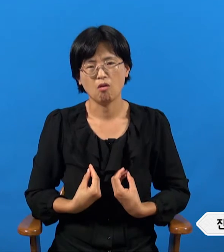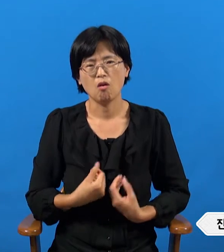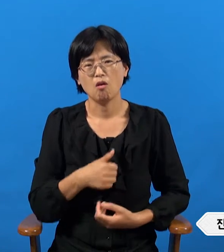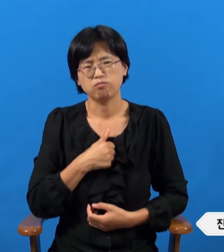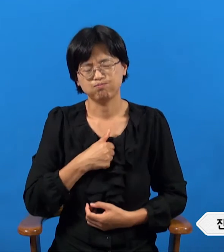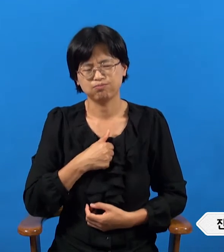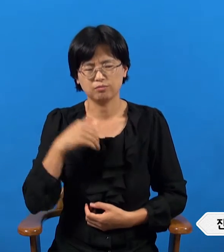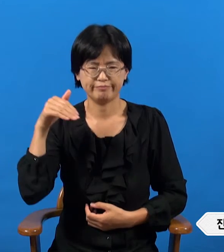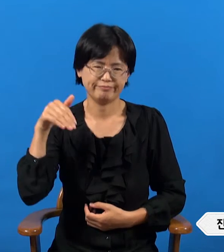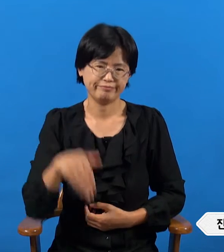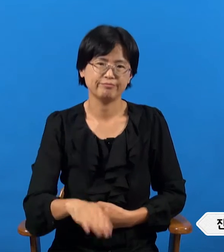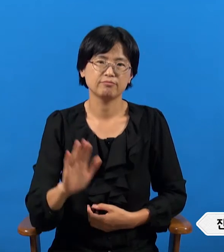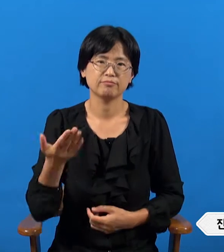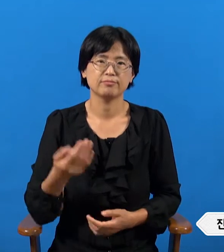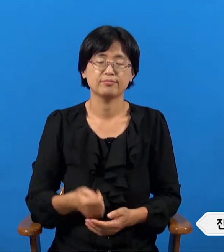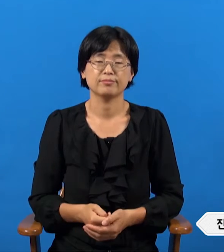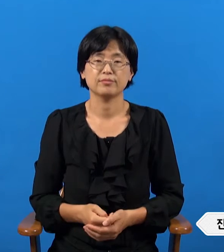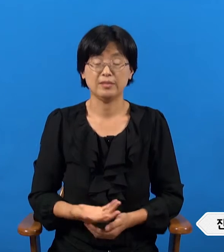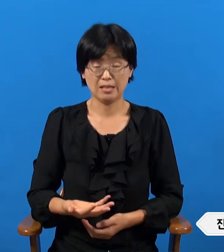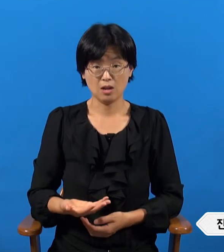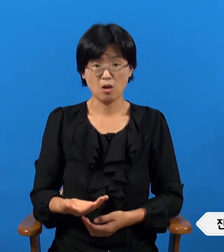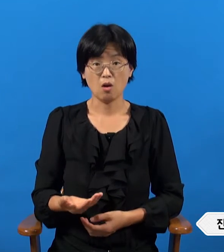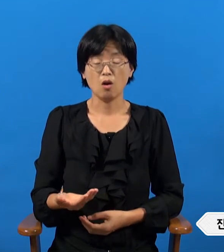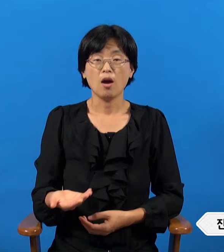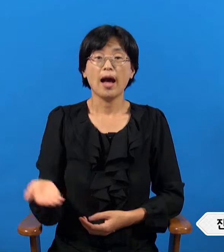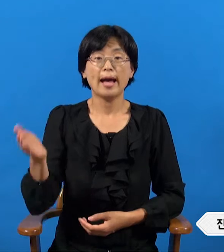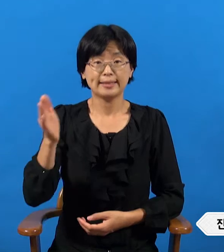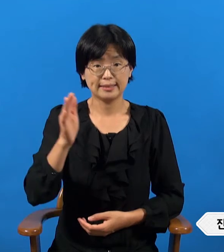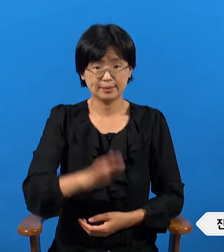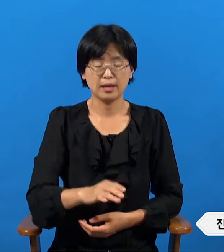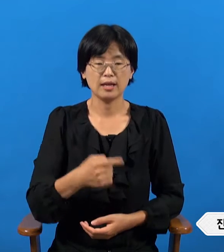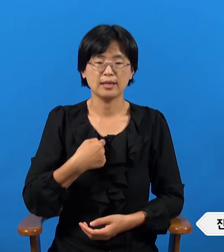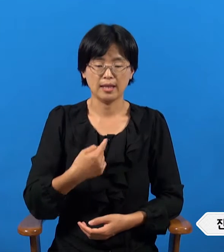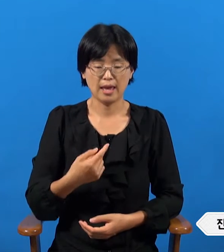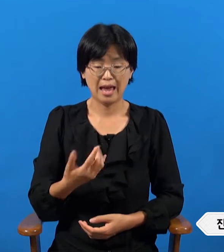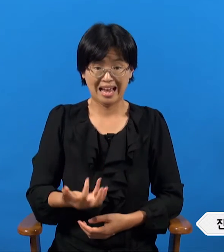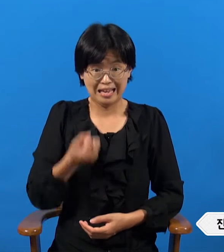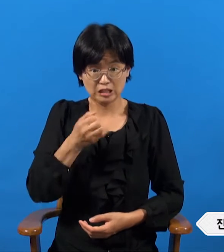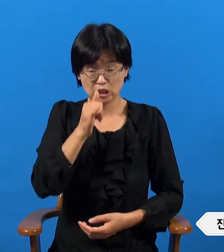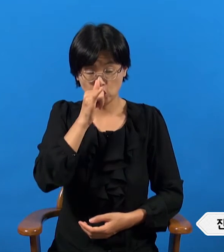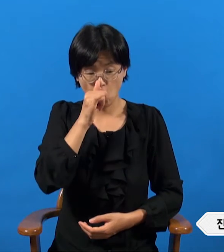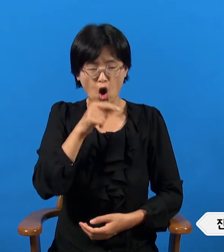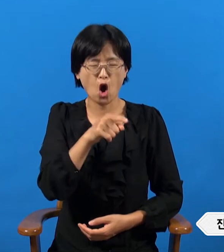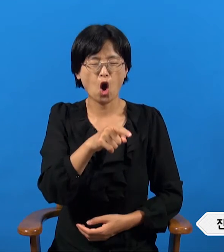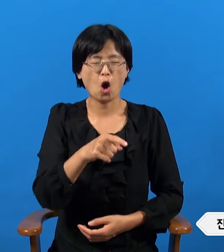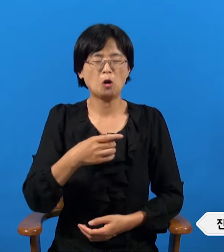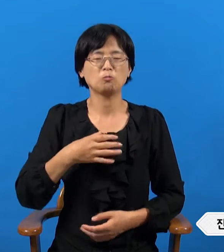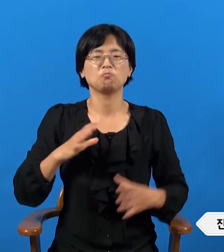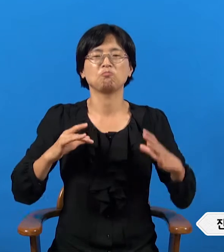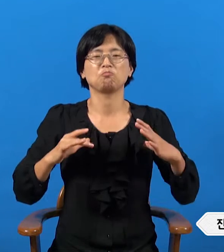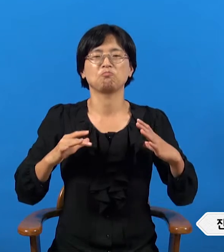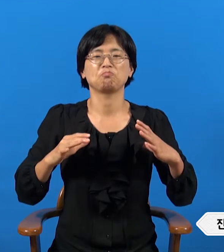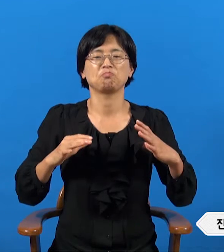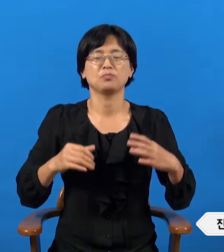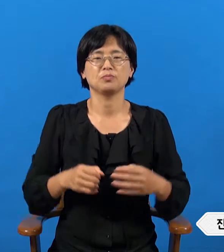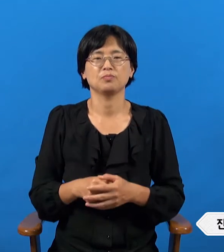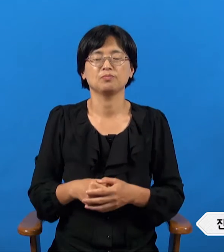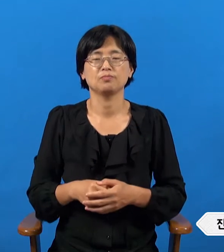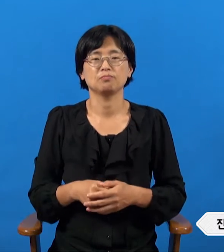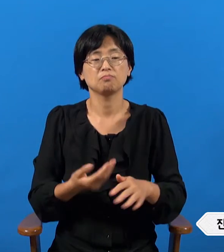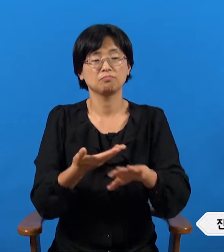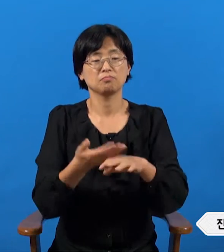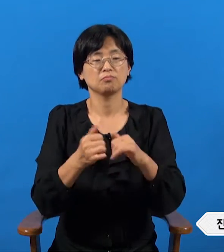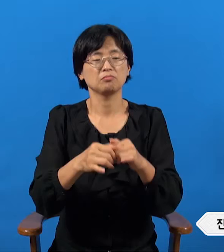사람들이 가지고 있지 않는 것들, 내가 가지고 있는 것들을 바라보면서 우월감 가운데 우쭐하게